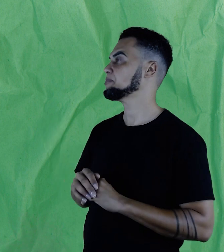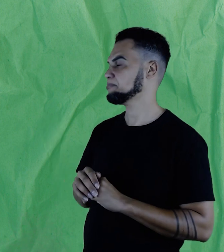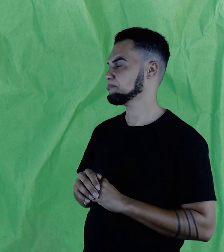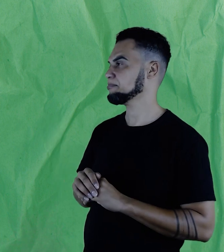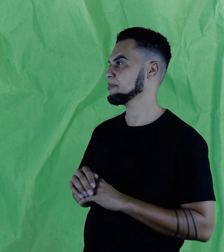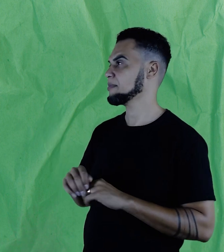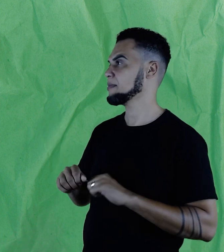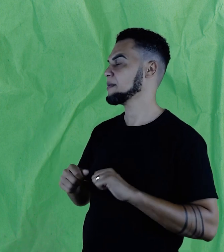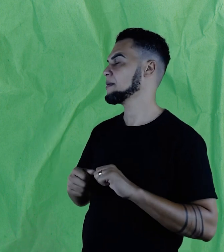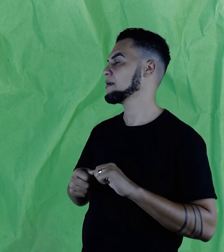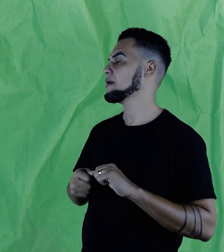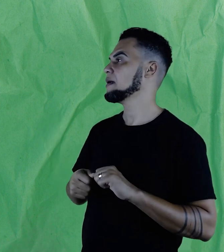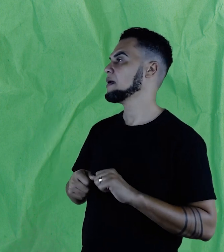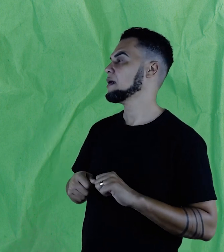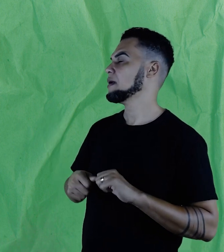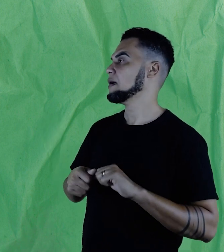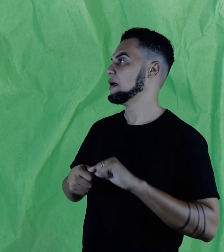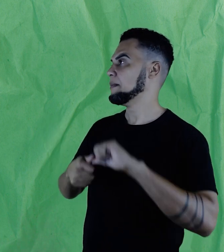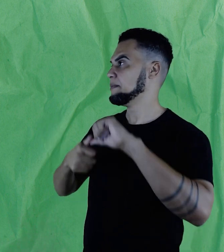América do Sul